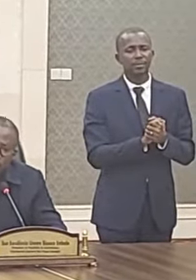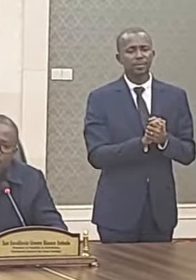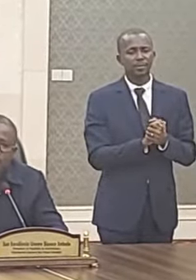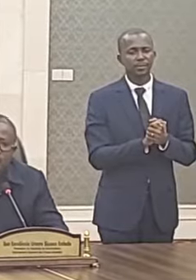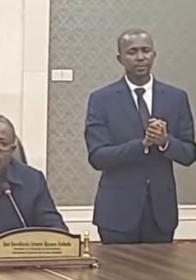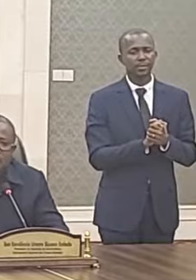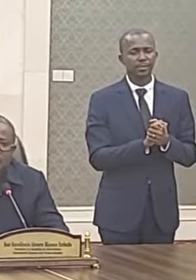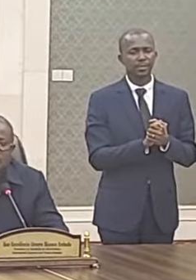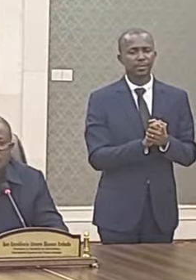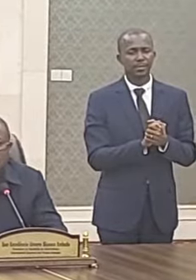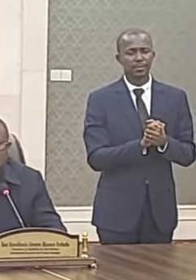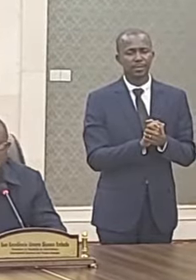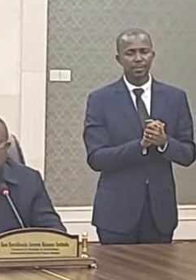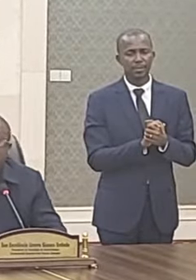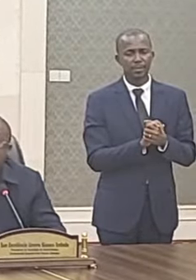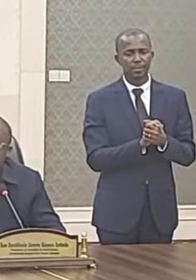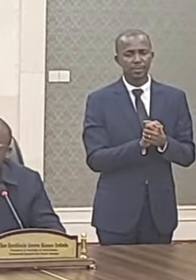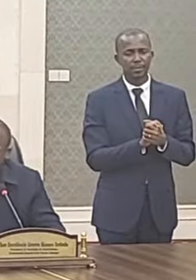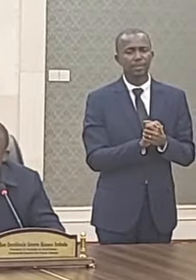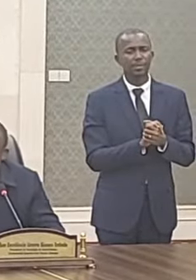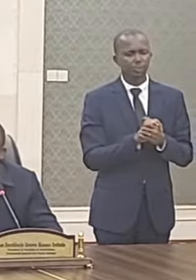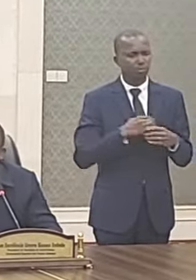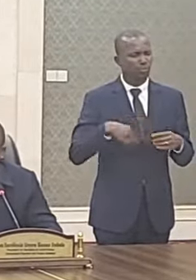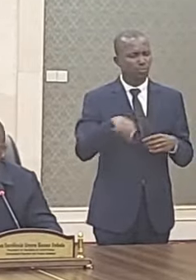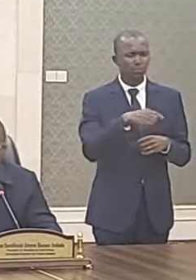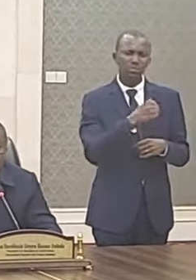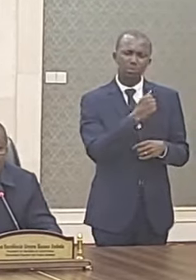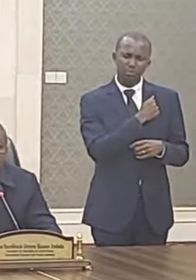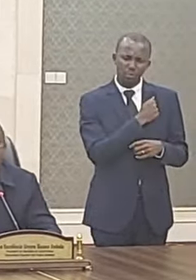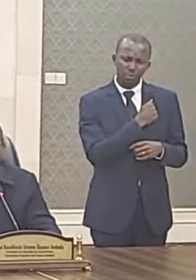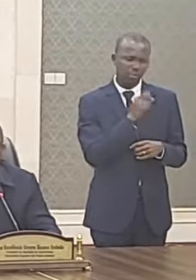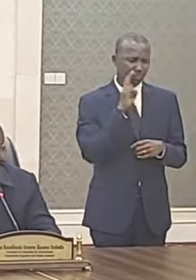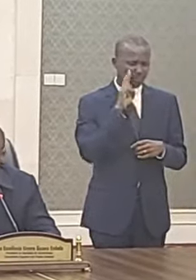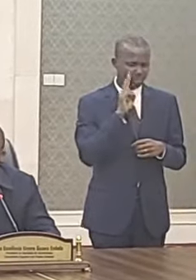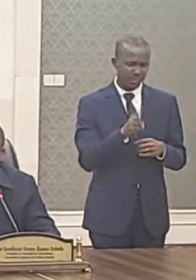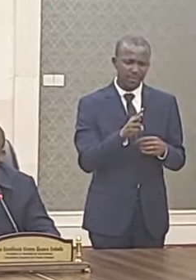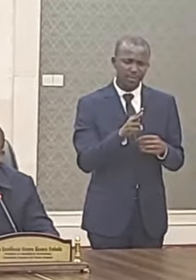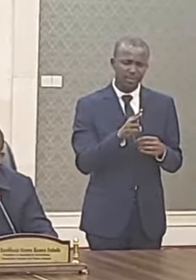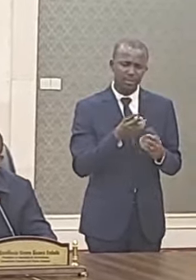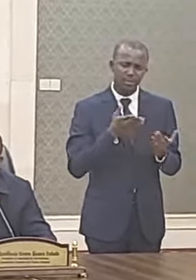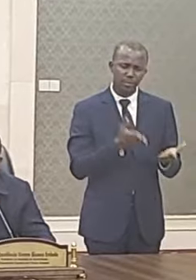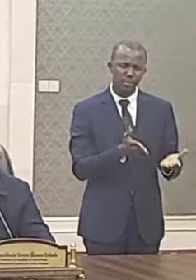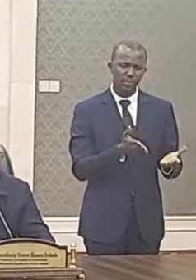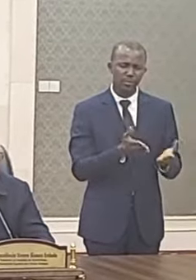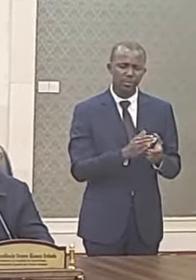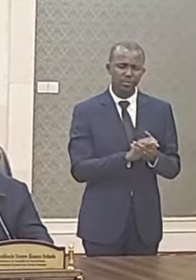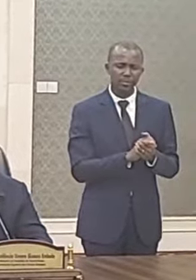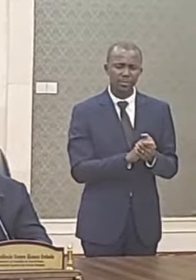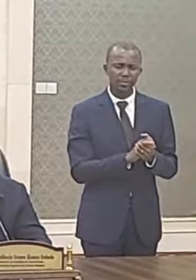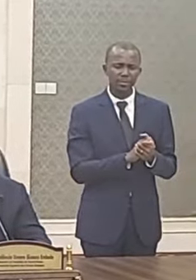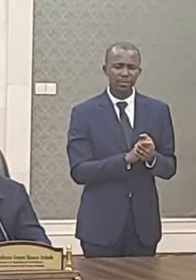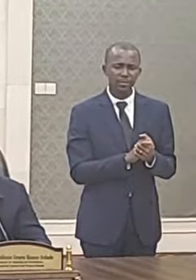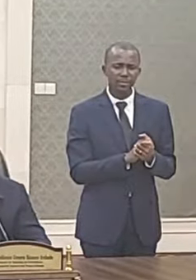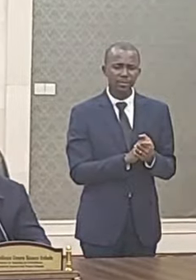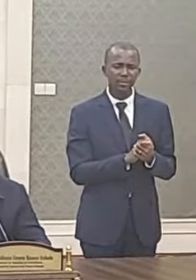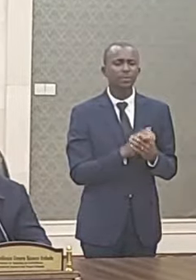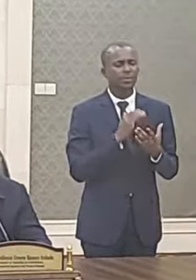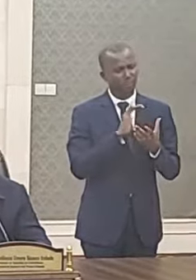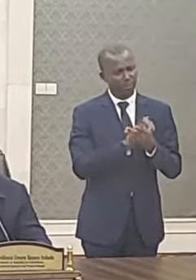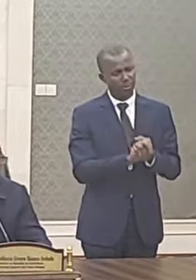plus de confiance entre nous et comme ça on marcherait ensemble. Je vous remercie